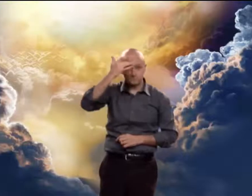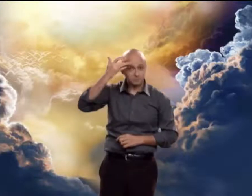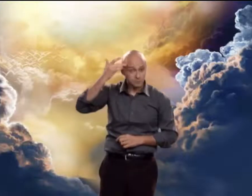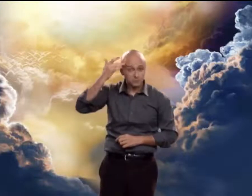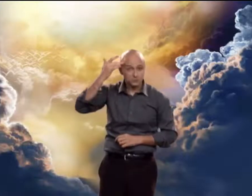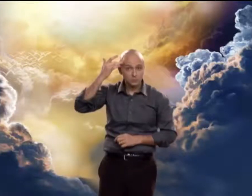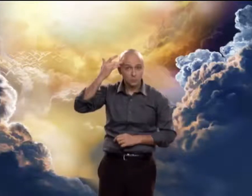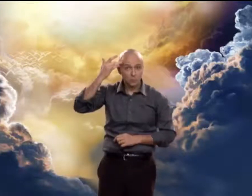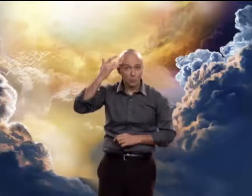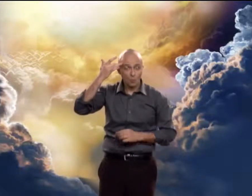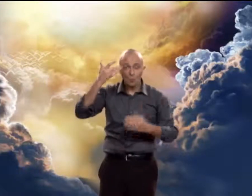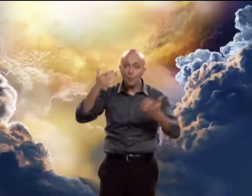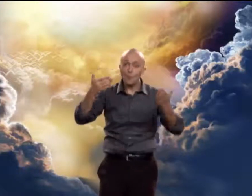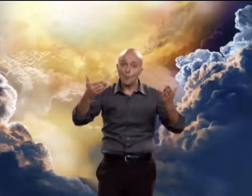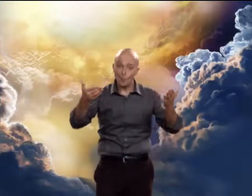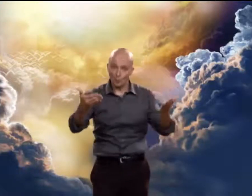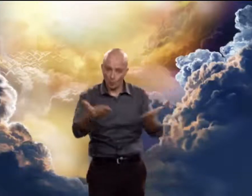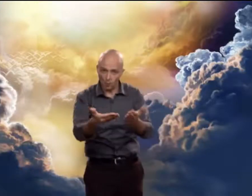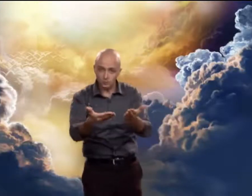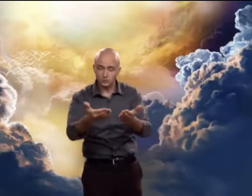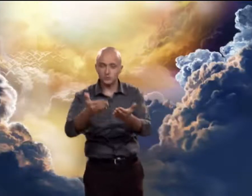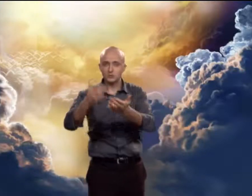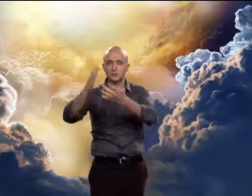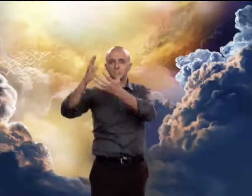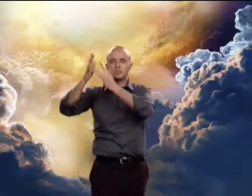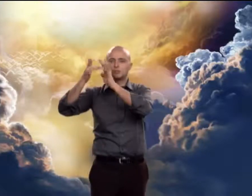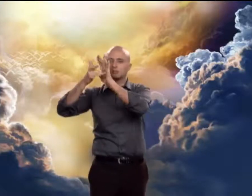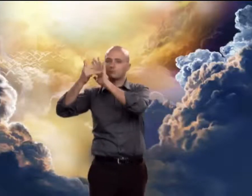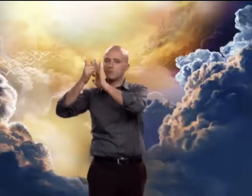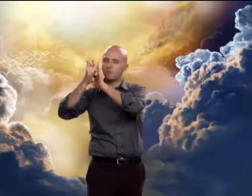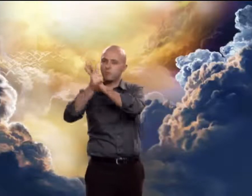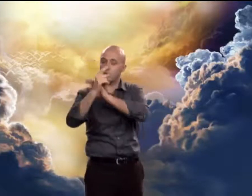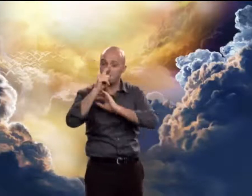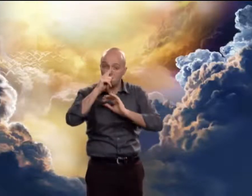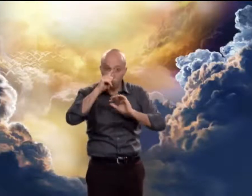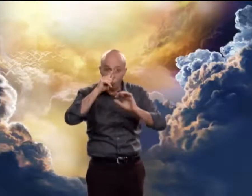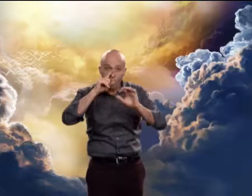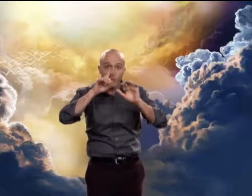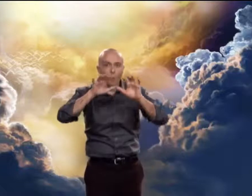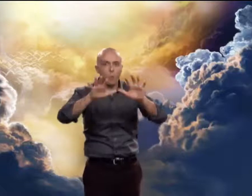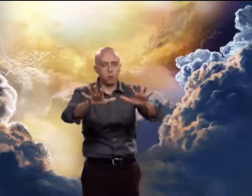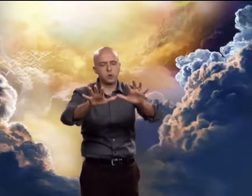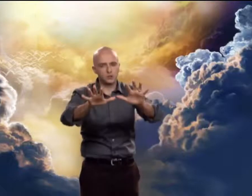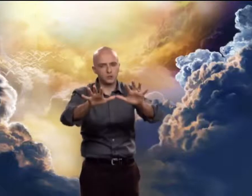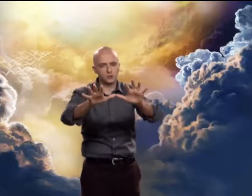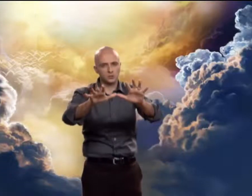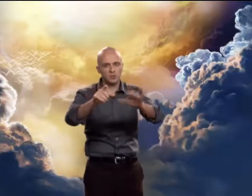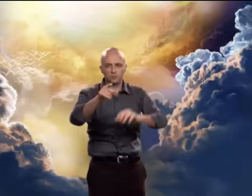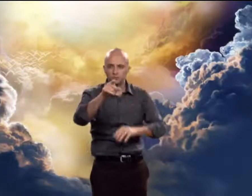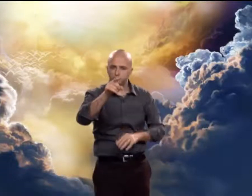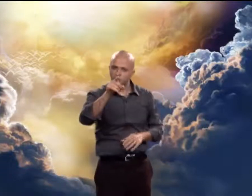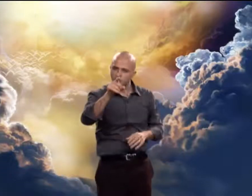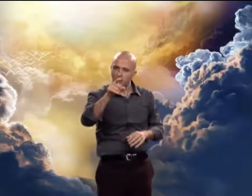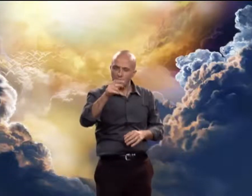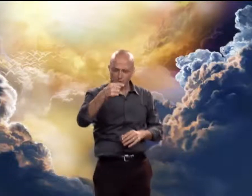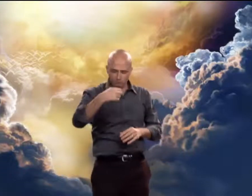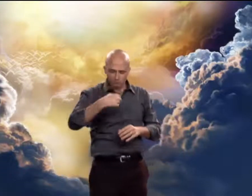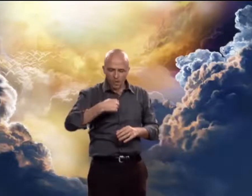no dia de Deus, deveria ser realizada uma grande missão. Deus, em sua misericórdia, estava prestes a enviar uma mensagem